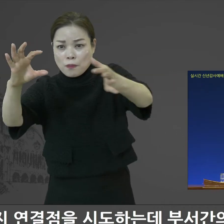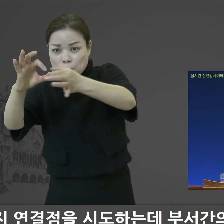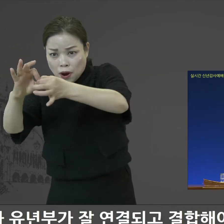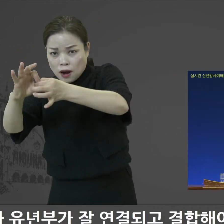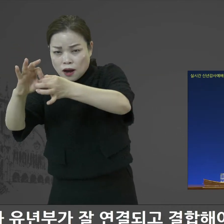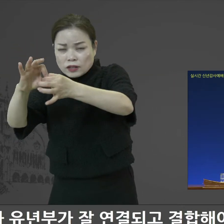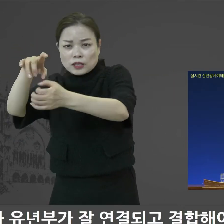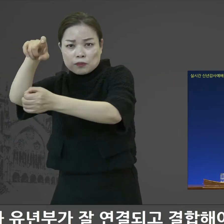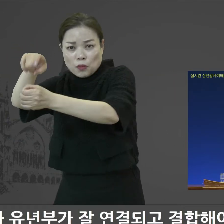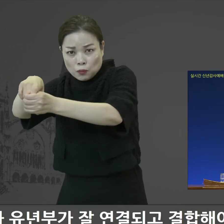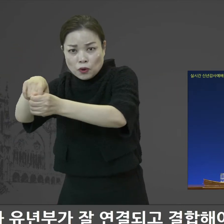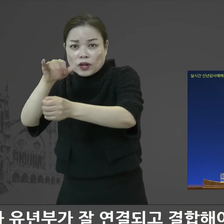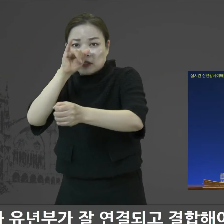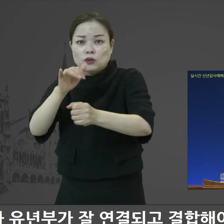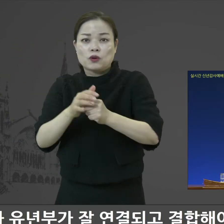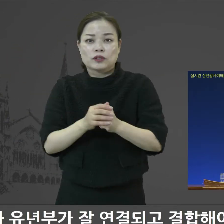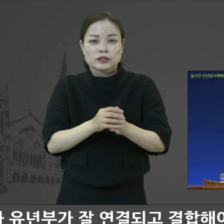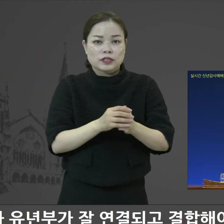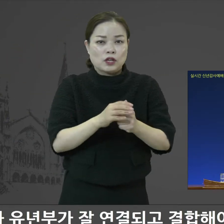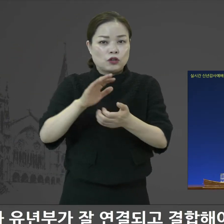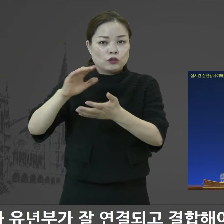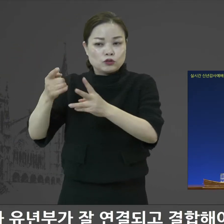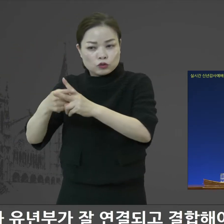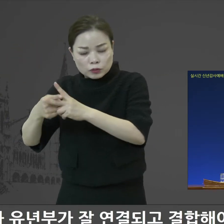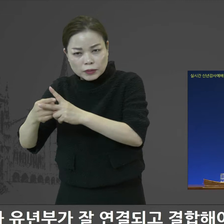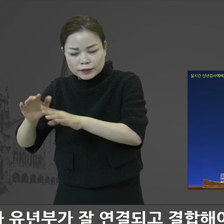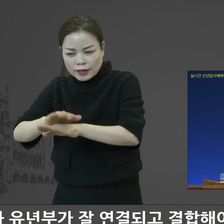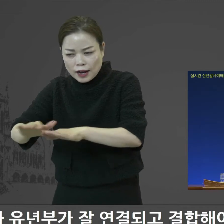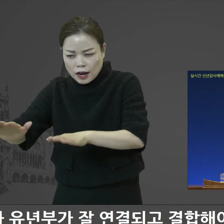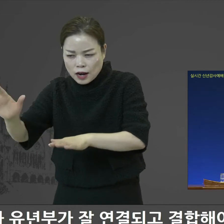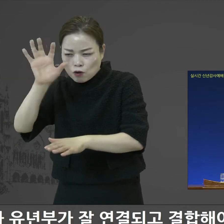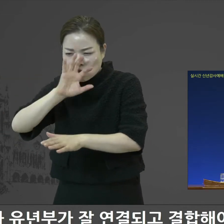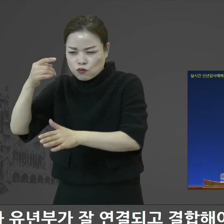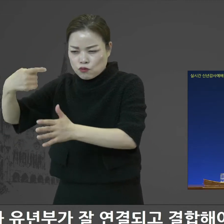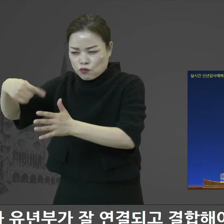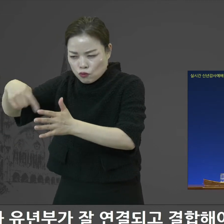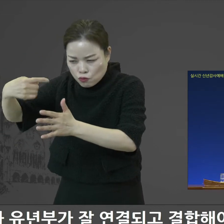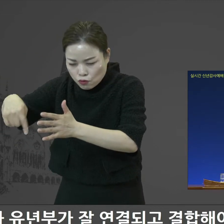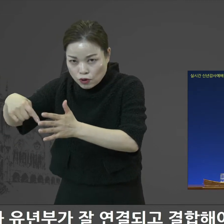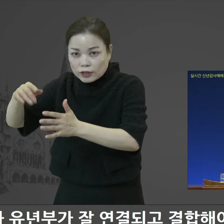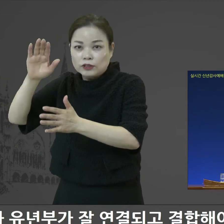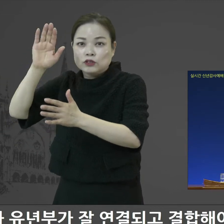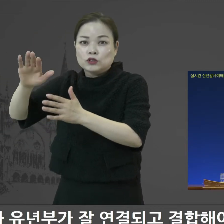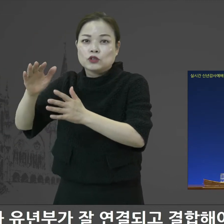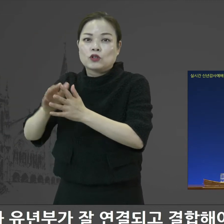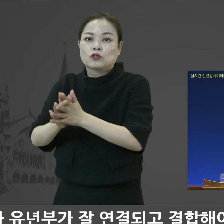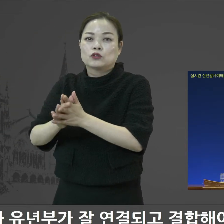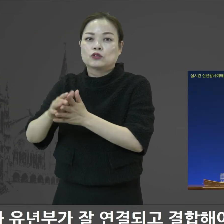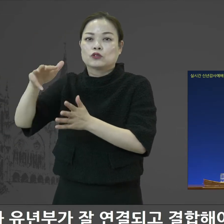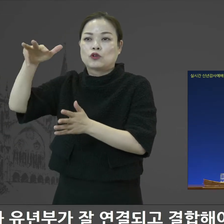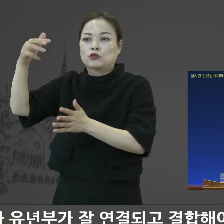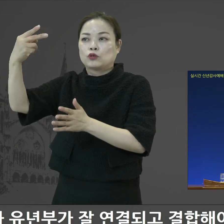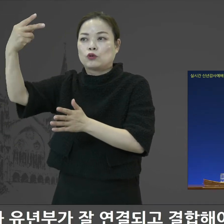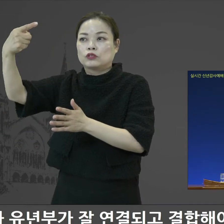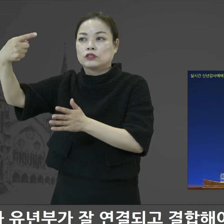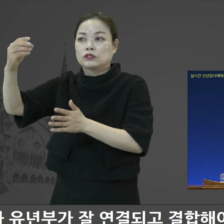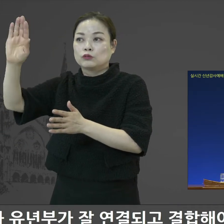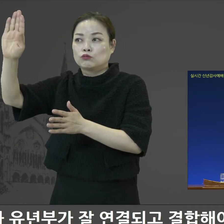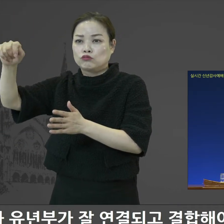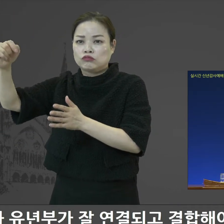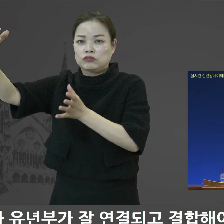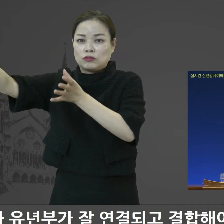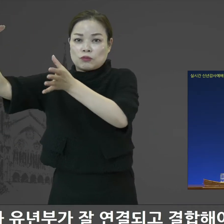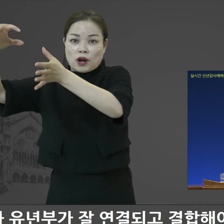키워야 되고, 유년부에서는 그 아이들을 받아서 역시 잘 훈련시켜서 또 초등부와 연결되고 결합되어지는